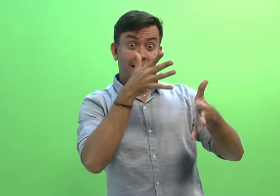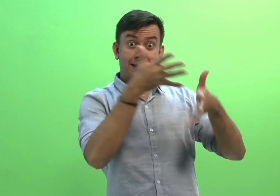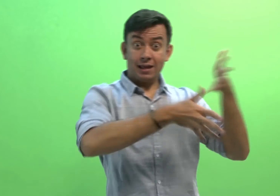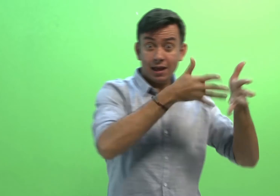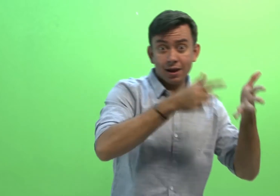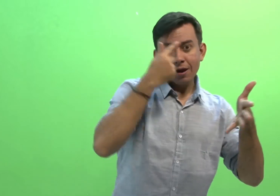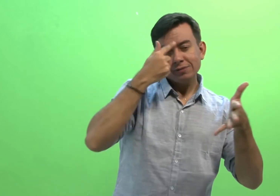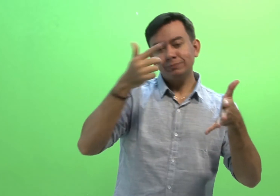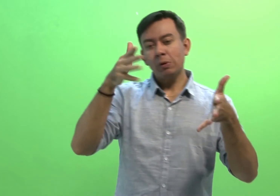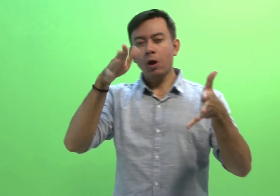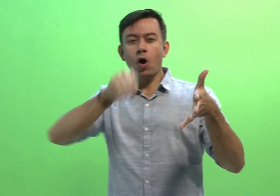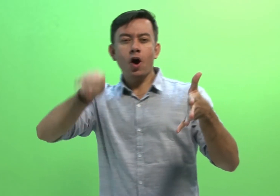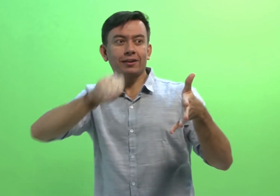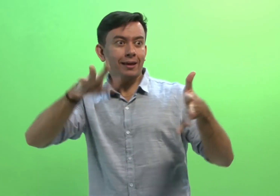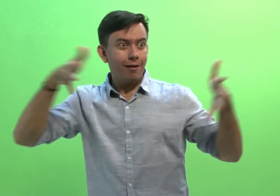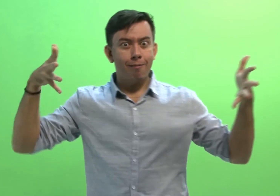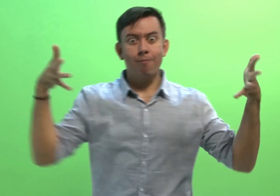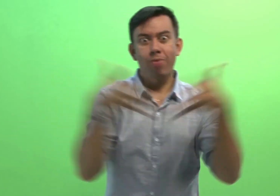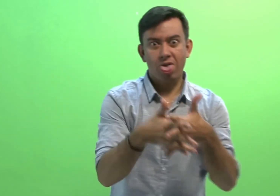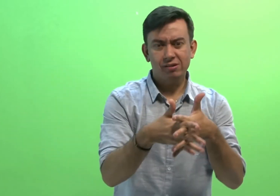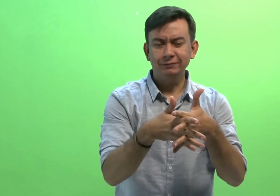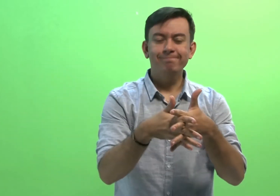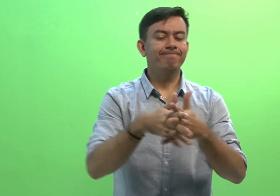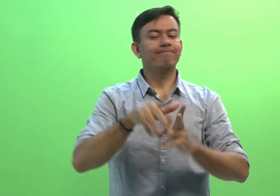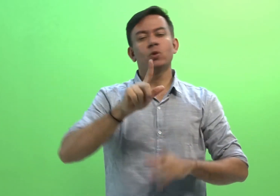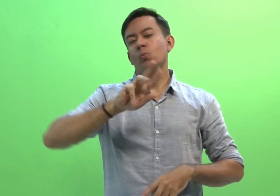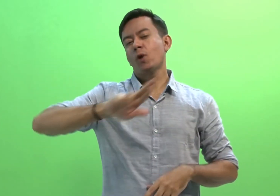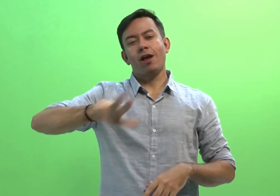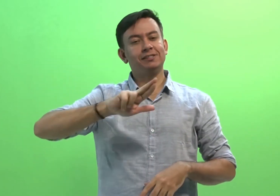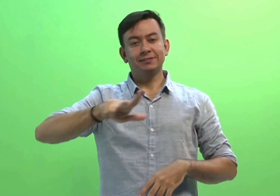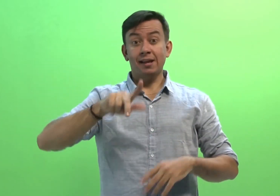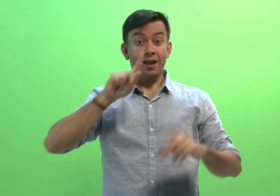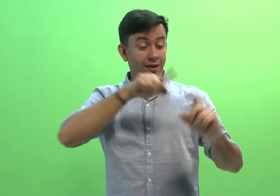desorganizada. É como se a língua oral ela tivesse